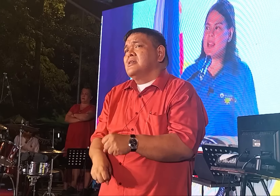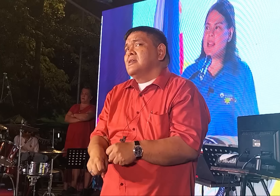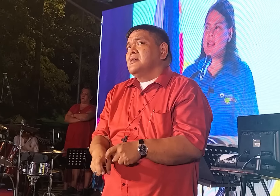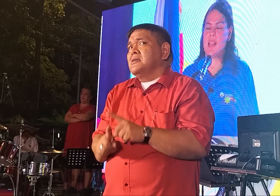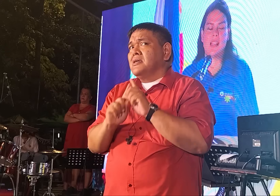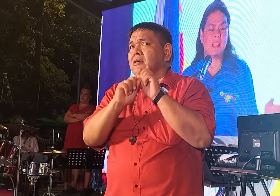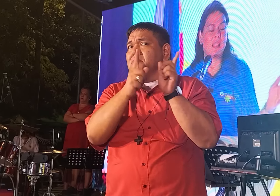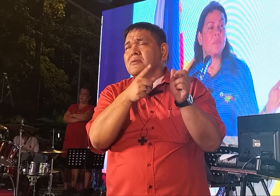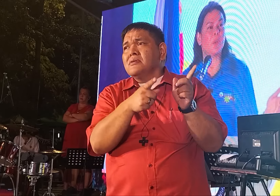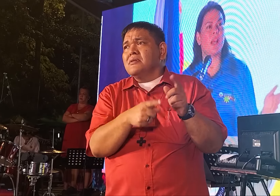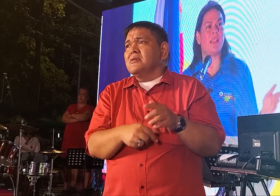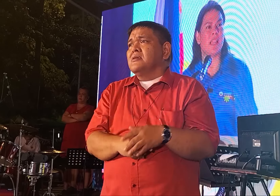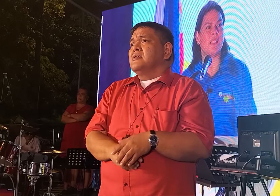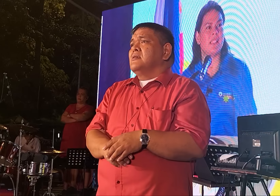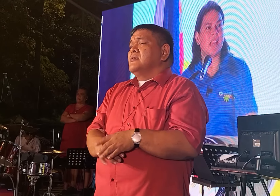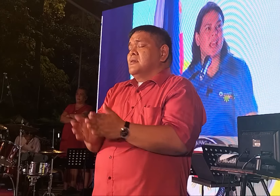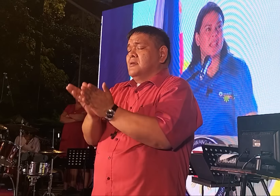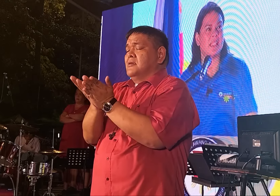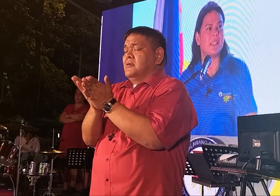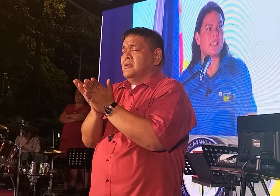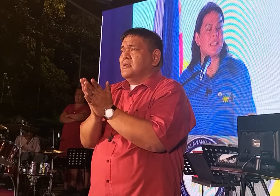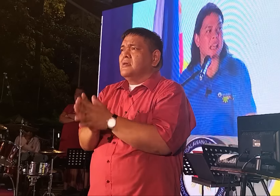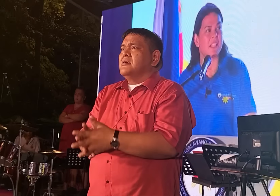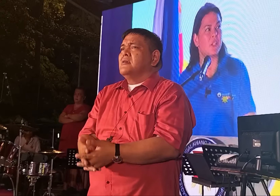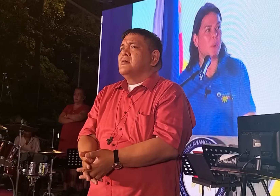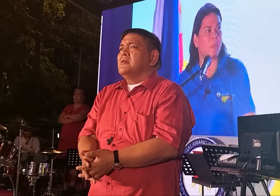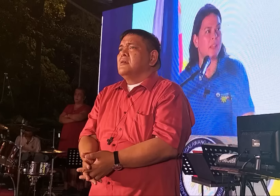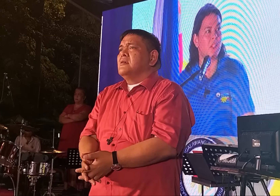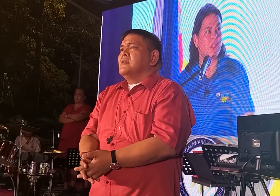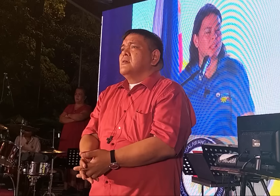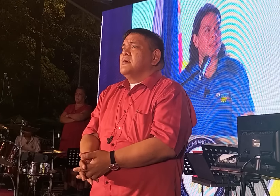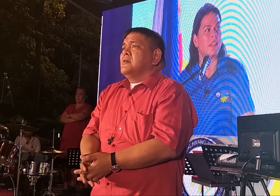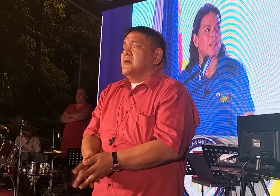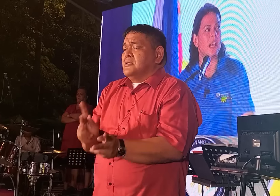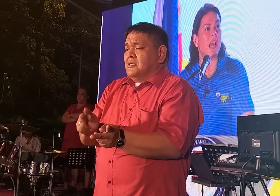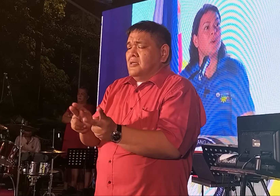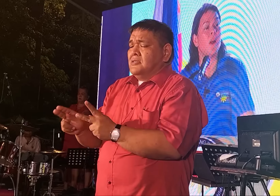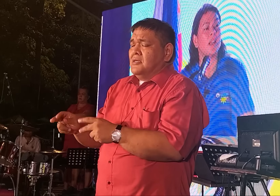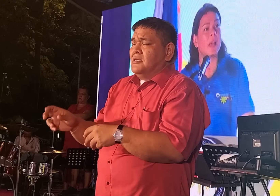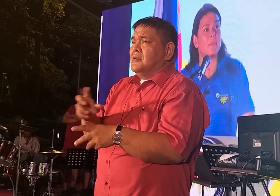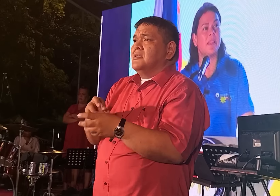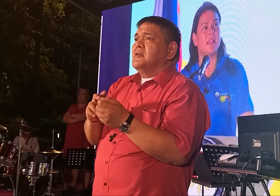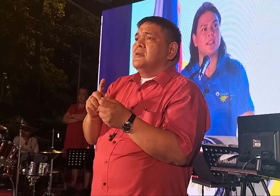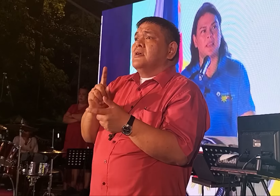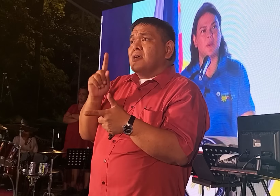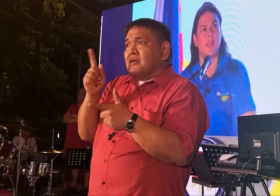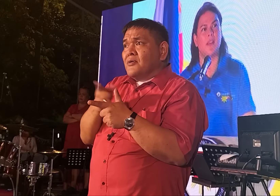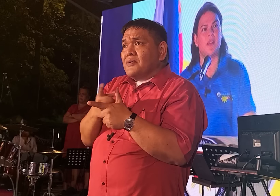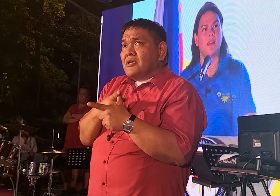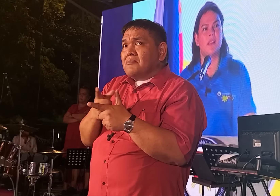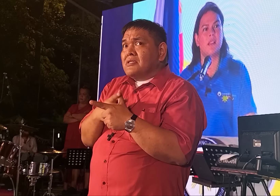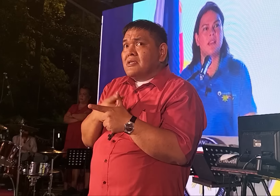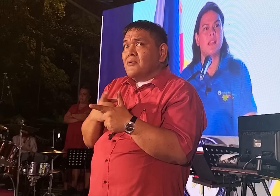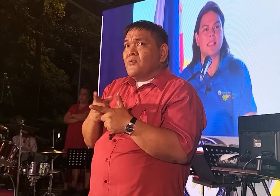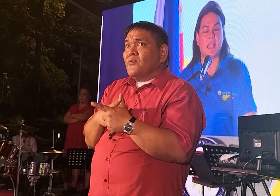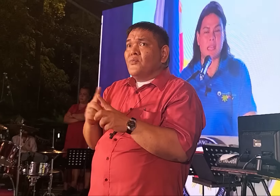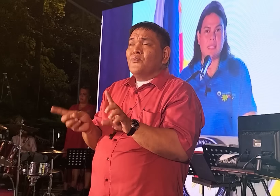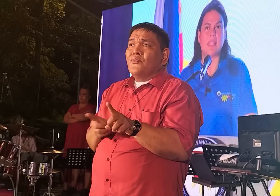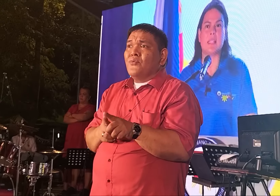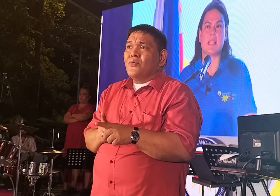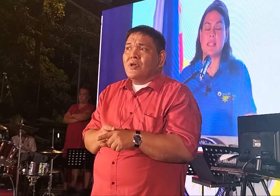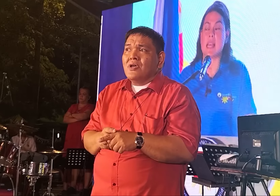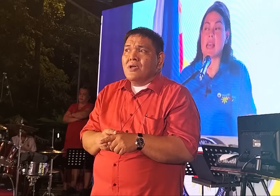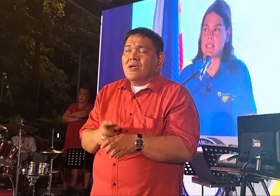sabi ng libro natin dyan sa Disaster Operation Center? Ano ang dapat natin gawin